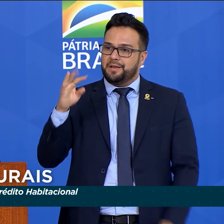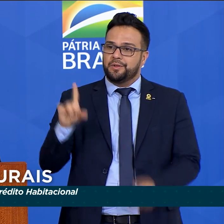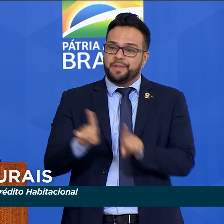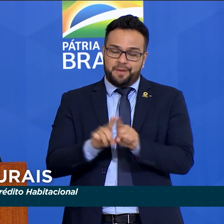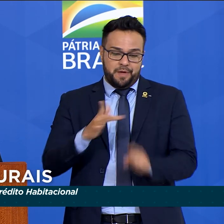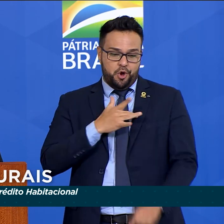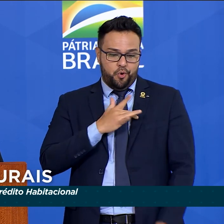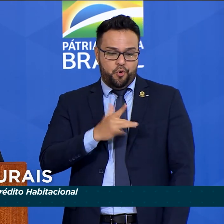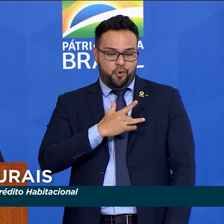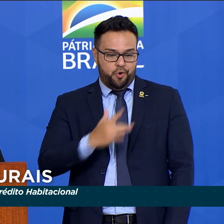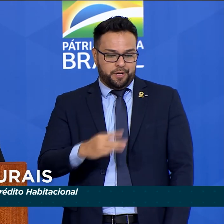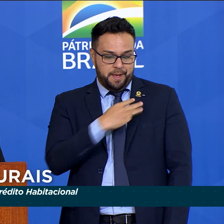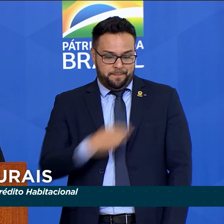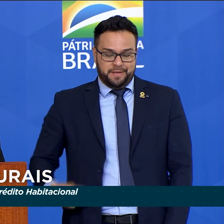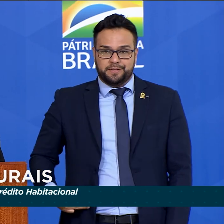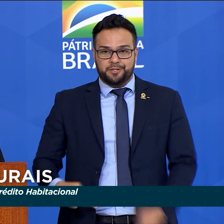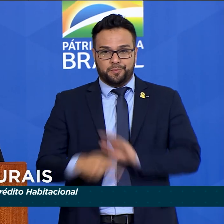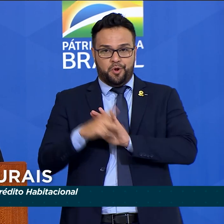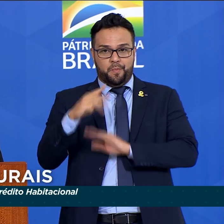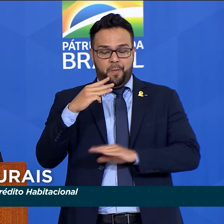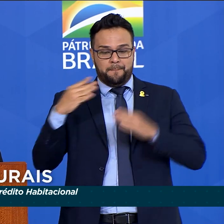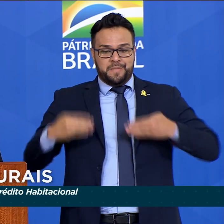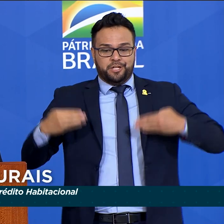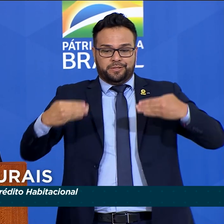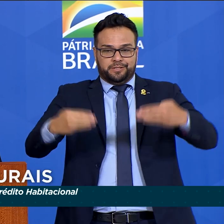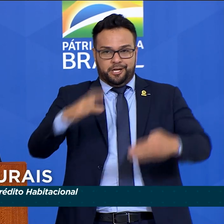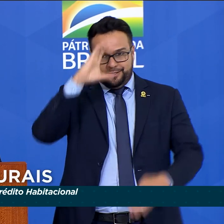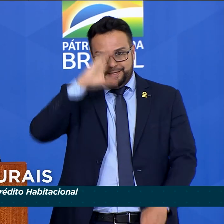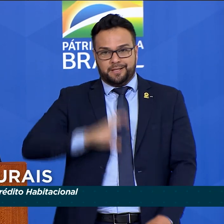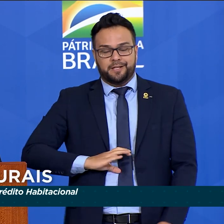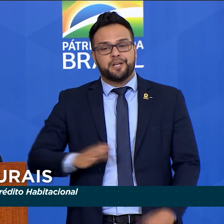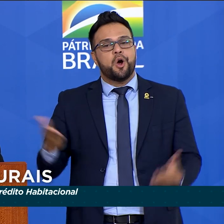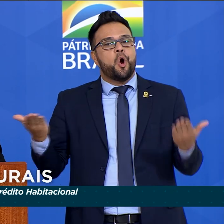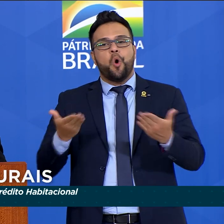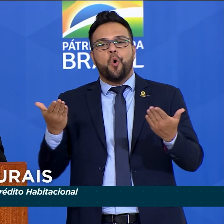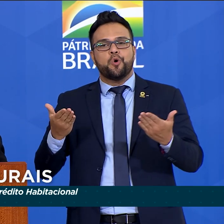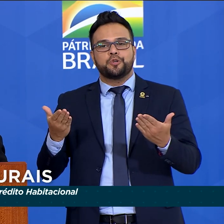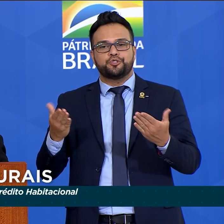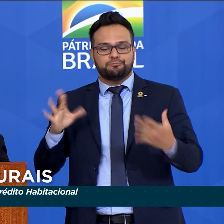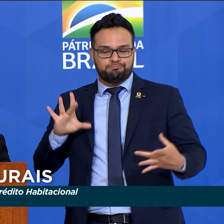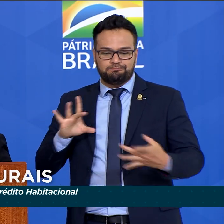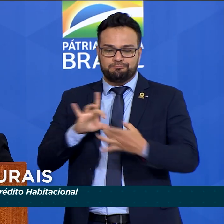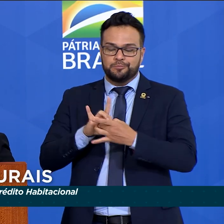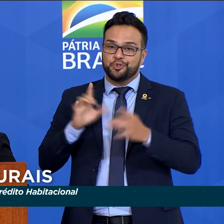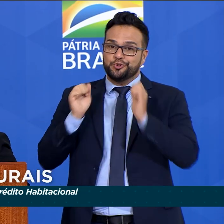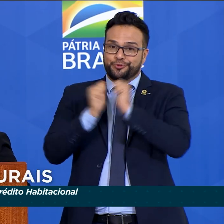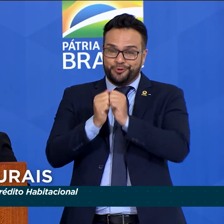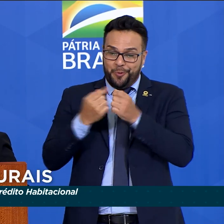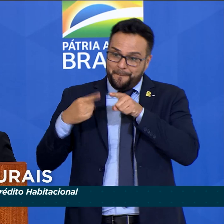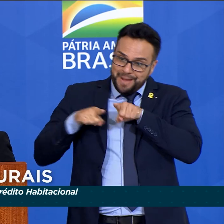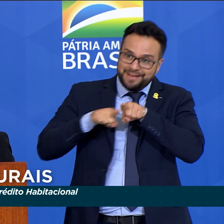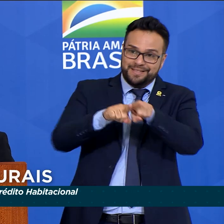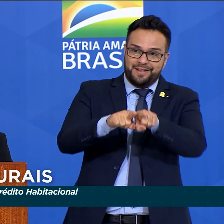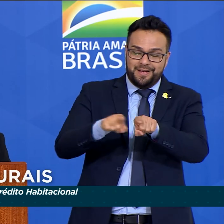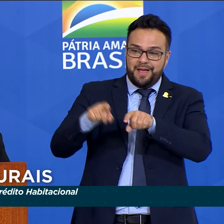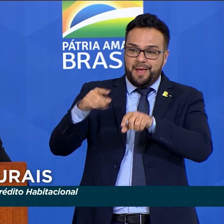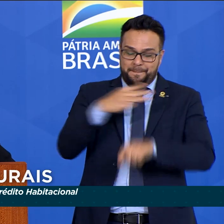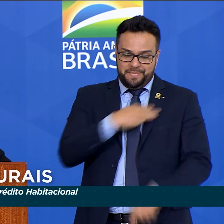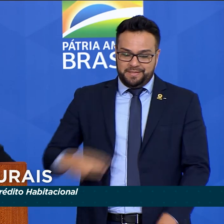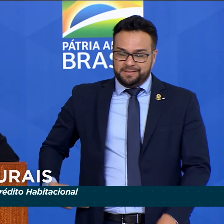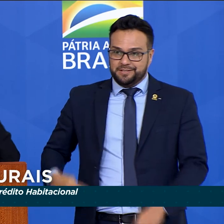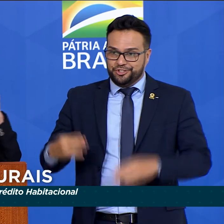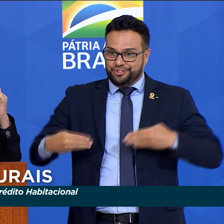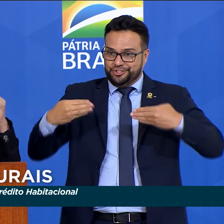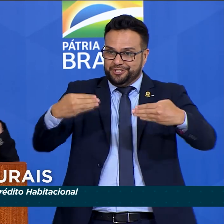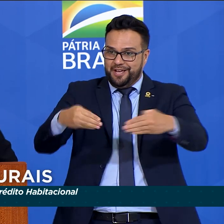Onyx Lorenzoni, ministro da Cidadania, e com quem hoje o Ministério da Agricultura tem uma parceria enorme. A gente